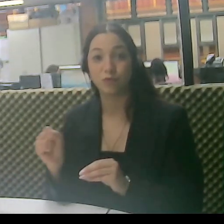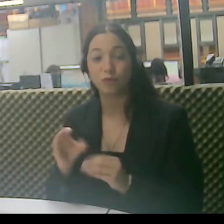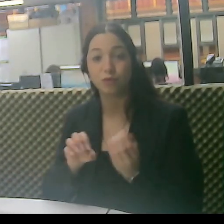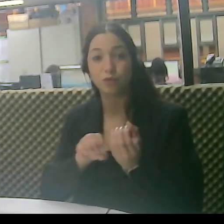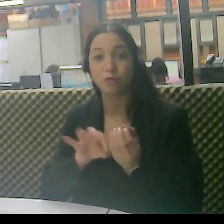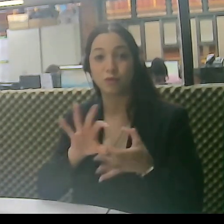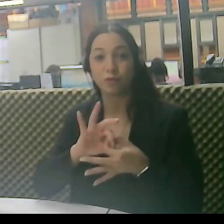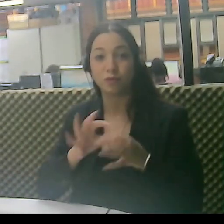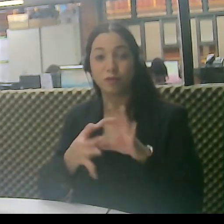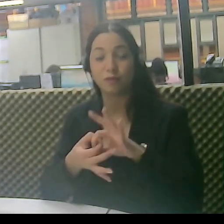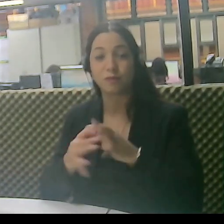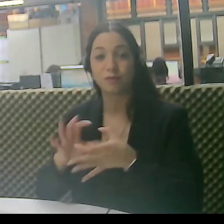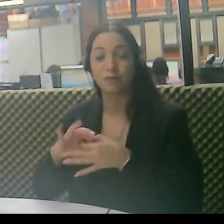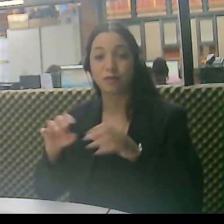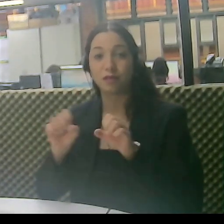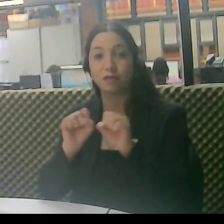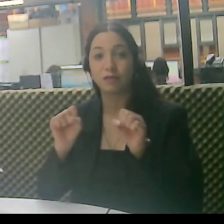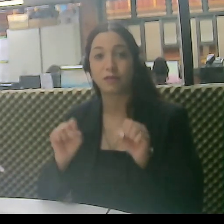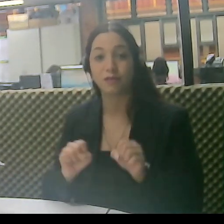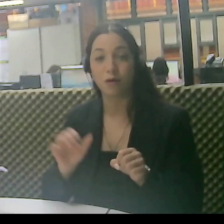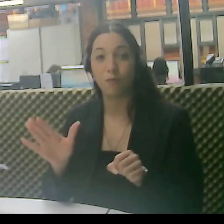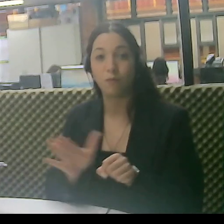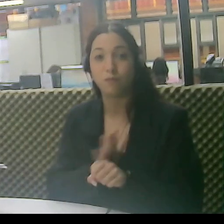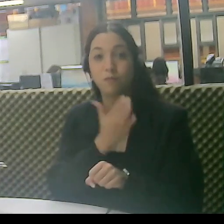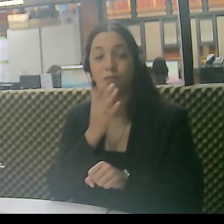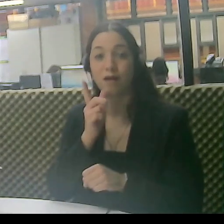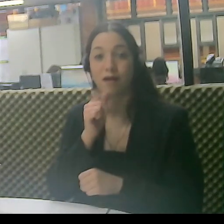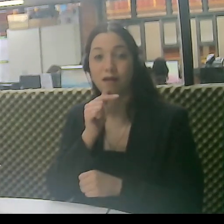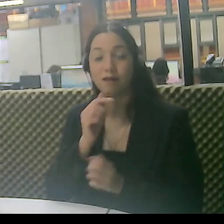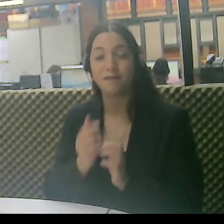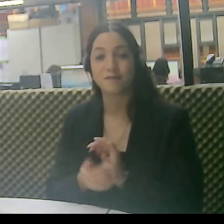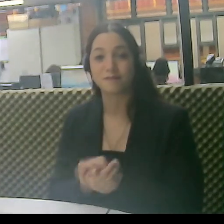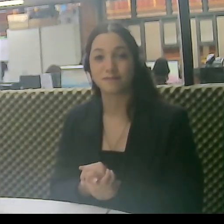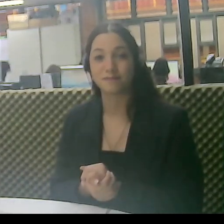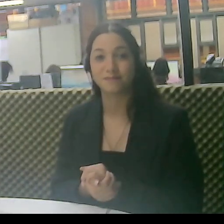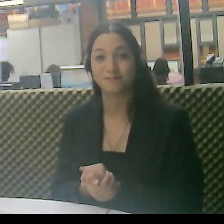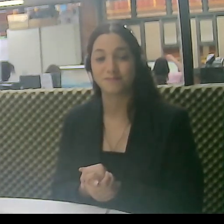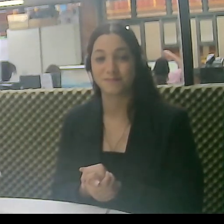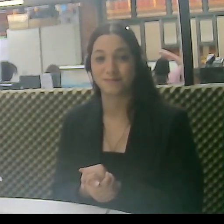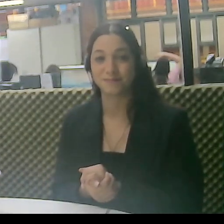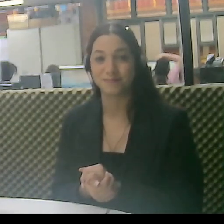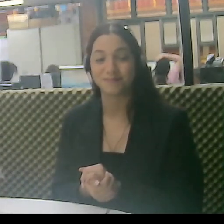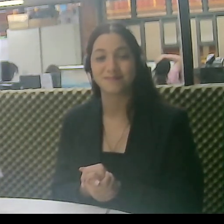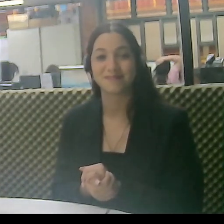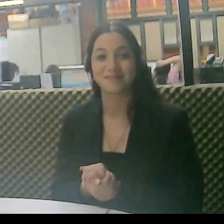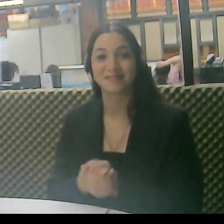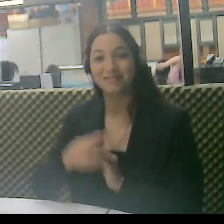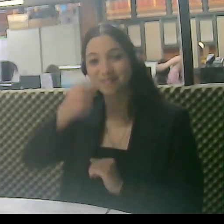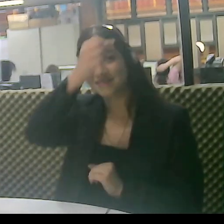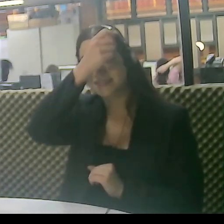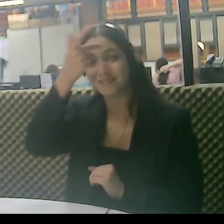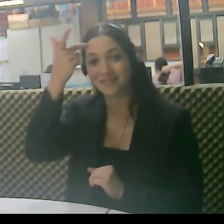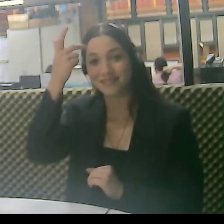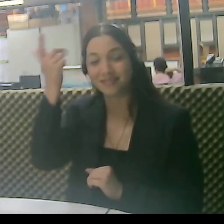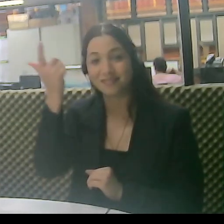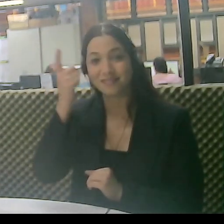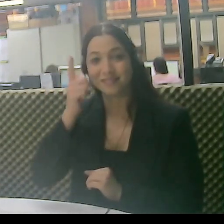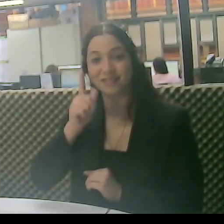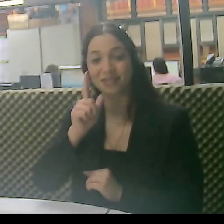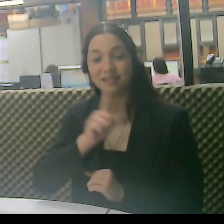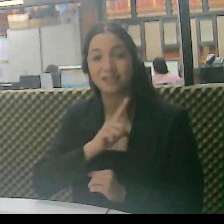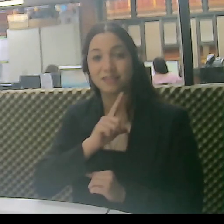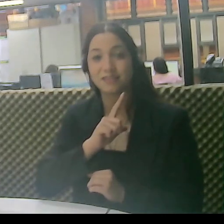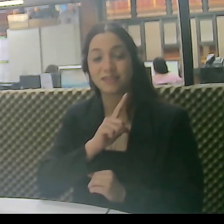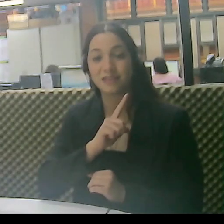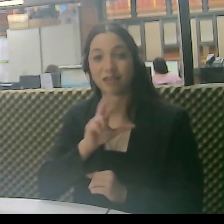de interligação entre os sistemas de abastecimento de água. E ainda, a Prefeitura recebe